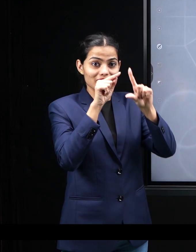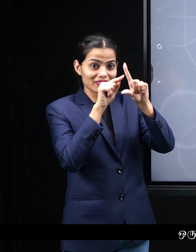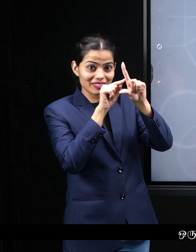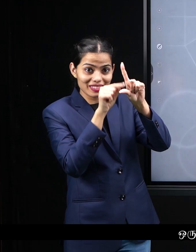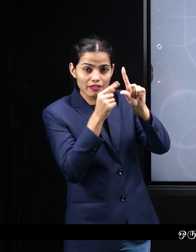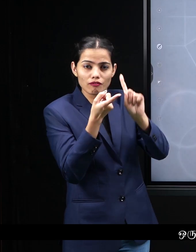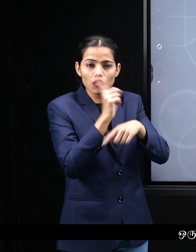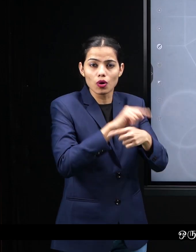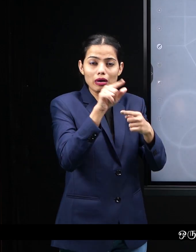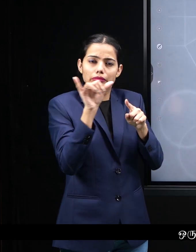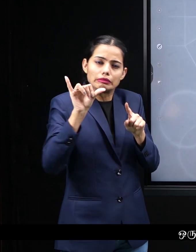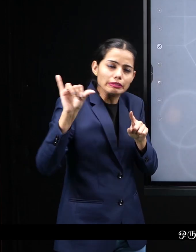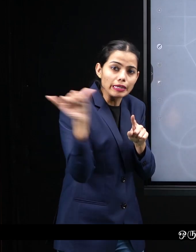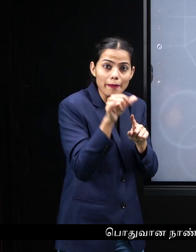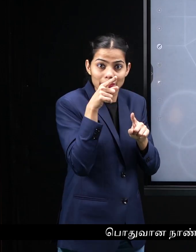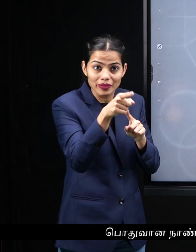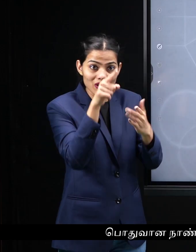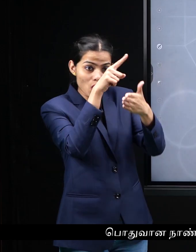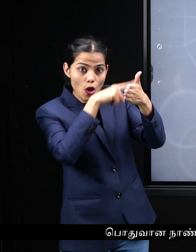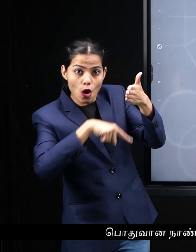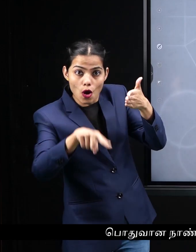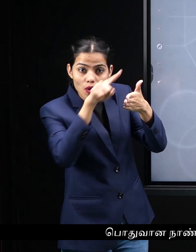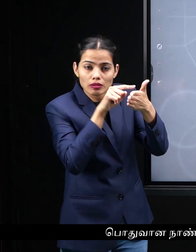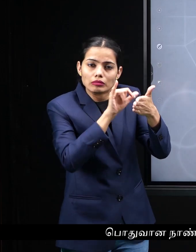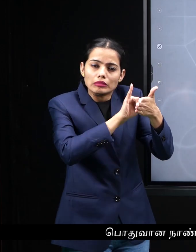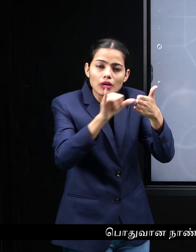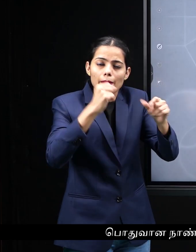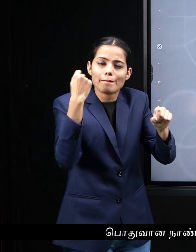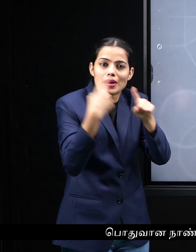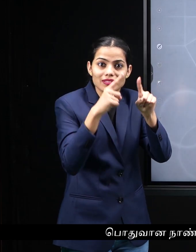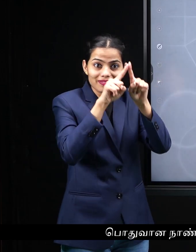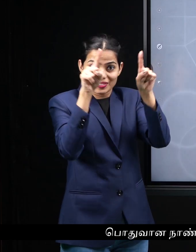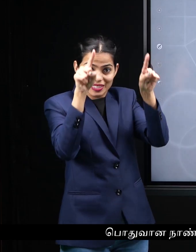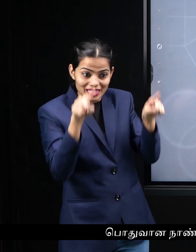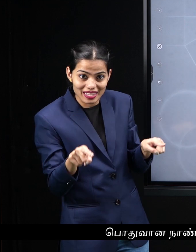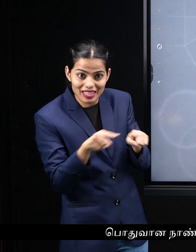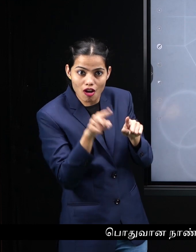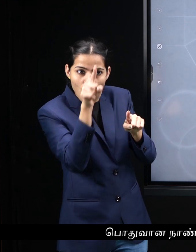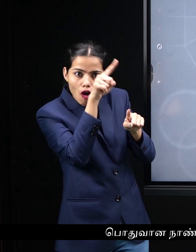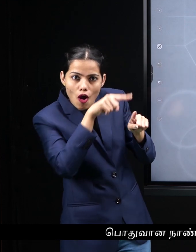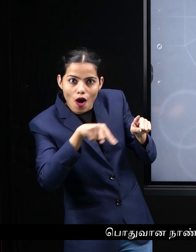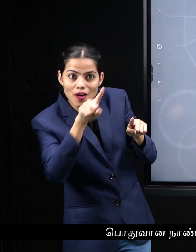ஒரு வட்டத்தின் ஒரே பிரிவில் இருக்கும் பொதுவான நாண்களின் கோணங்கள் எப்போதும் சமமாக இருக்கும்.